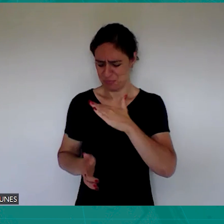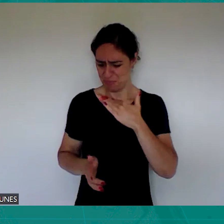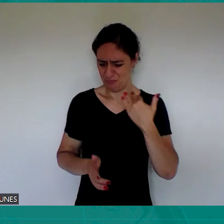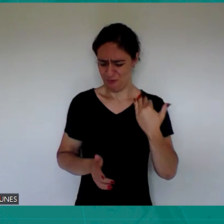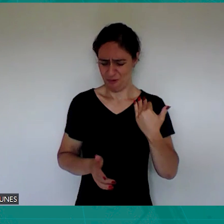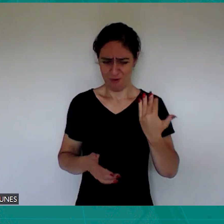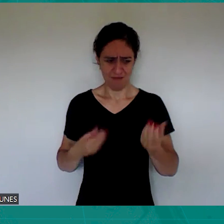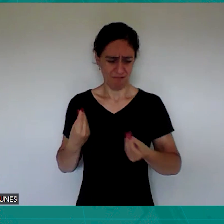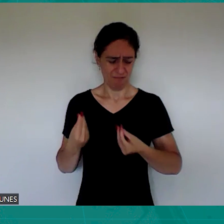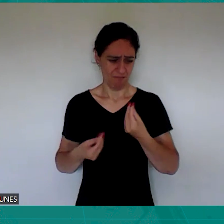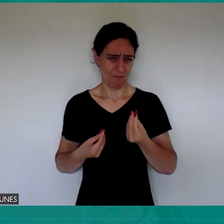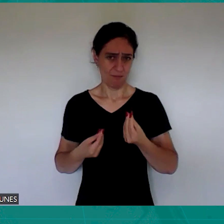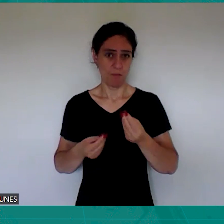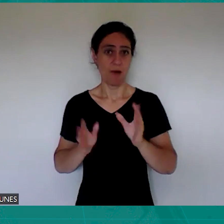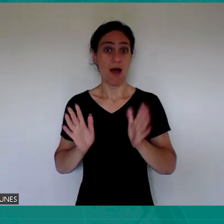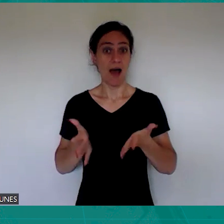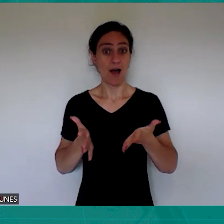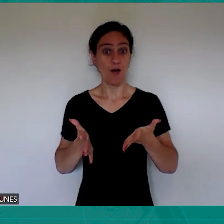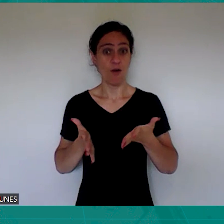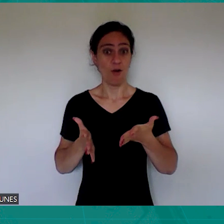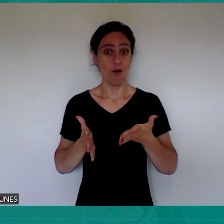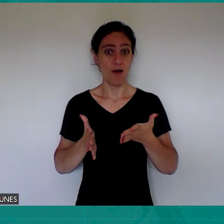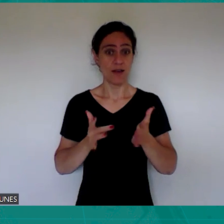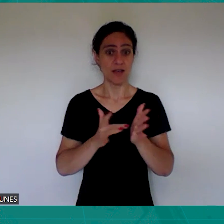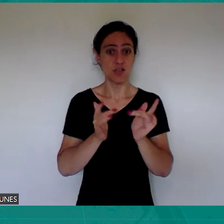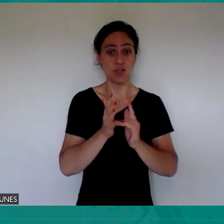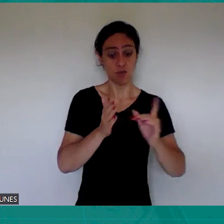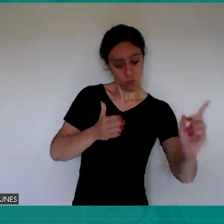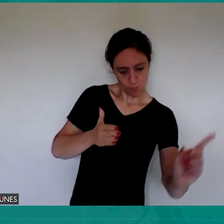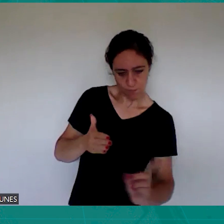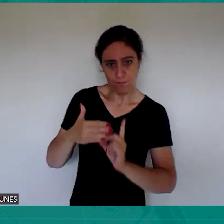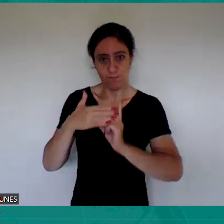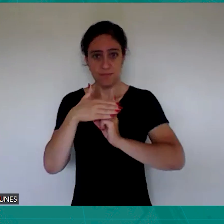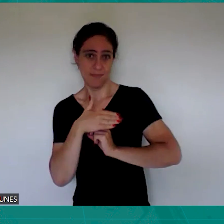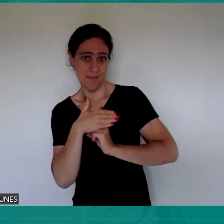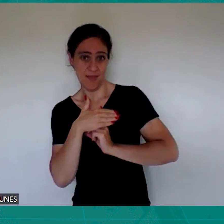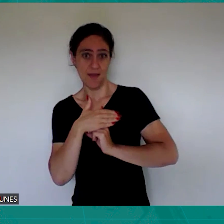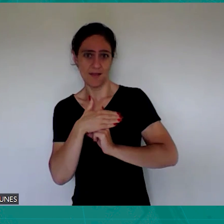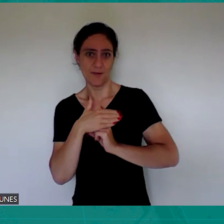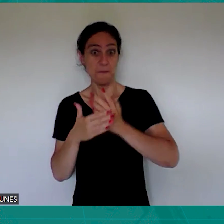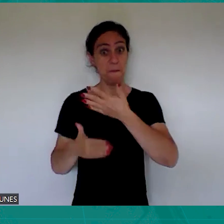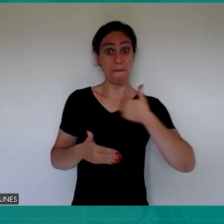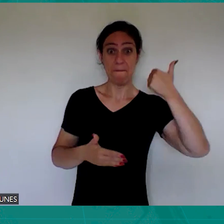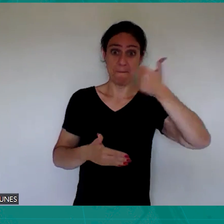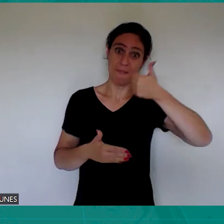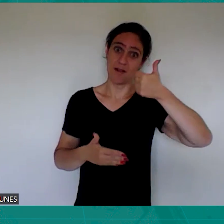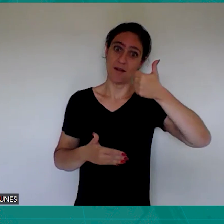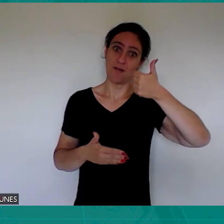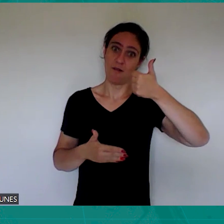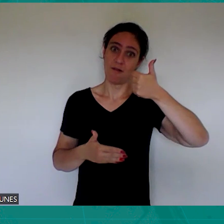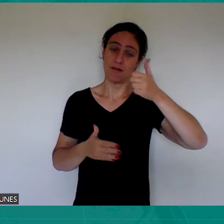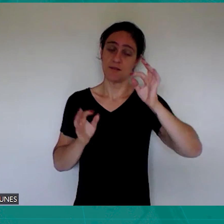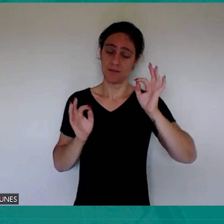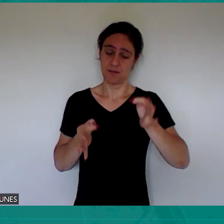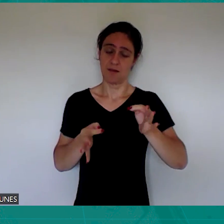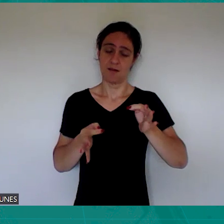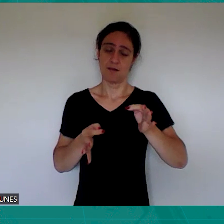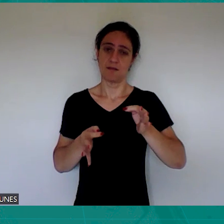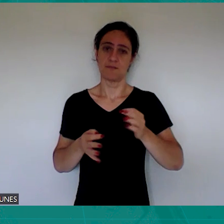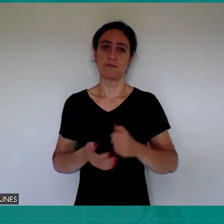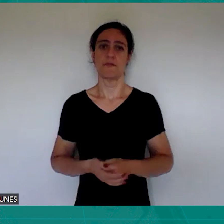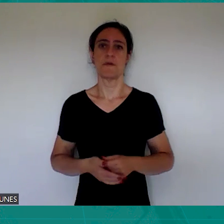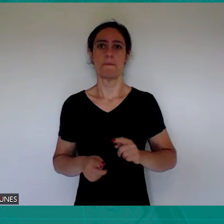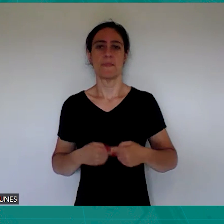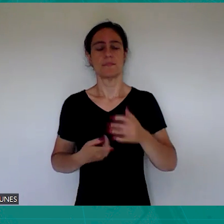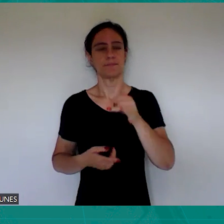esse Senhor agora vai estar dentro deles. Não é melhor ainda? Não é isso? Por exemplo, quando